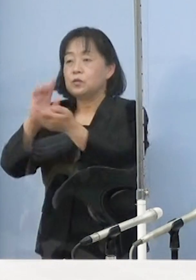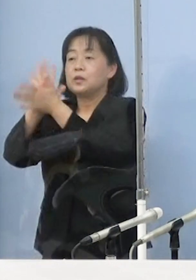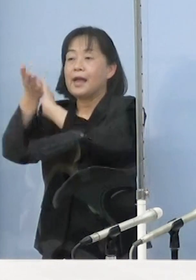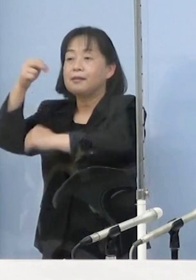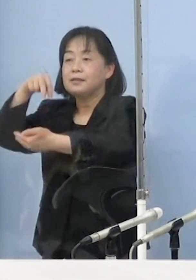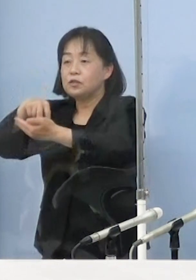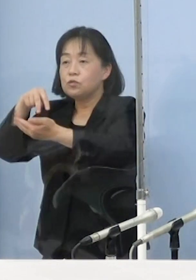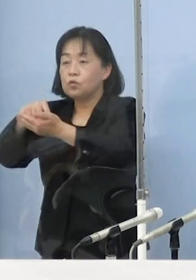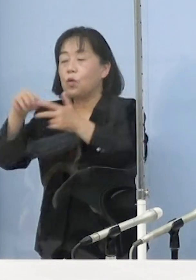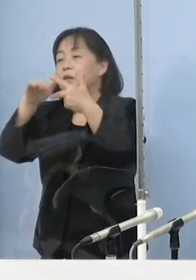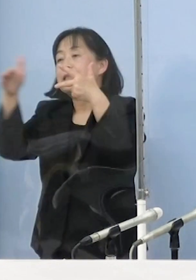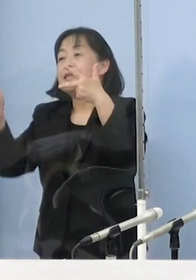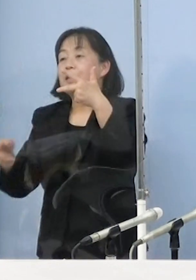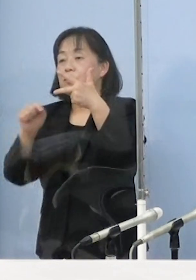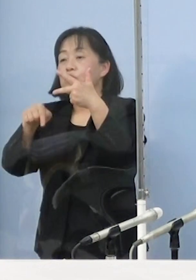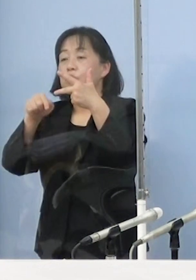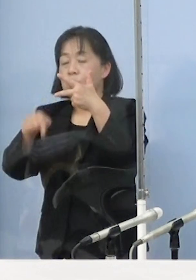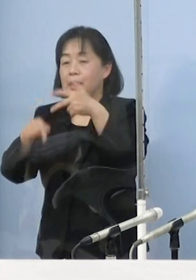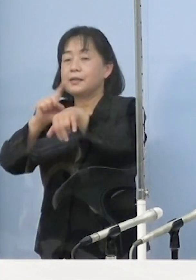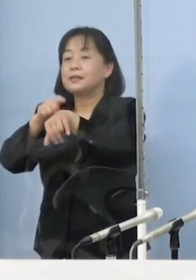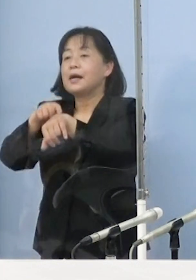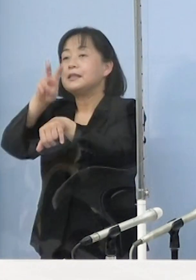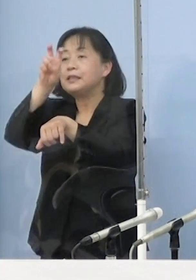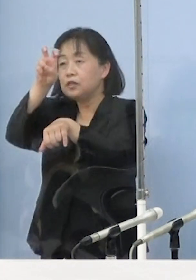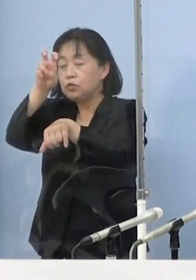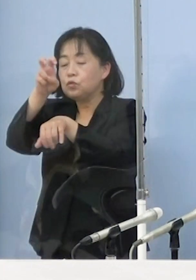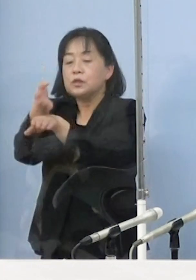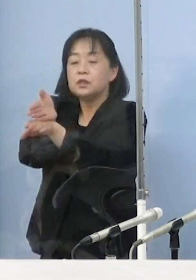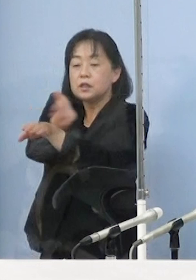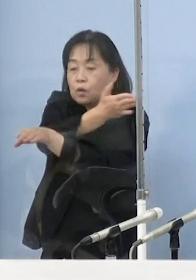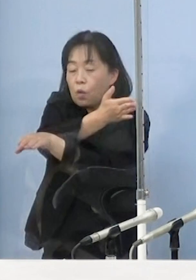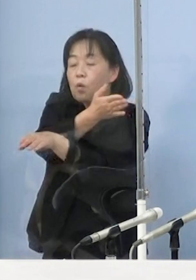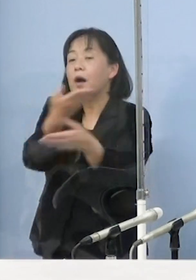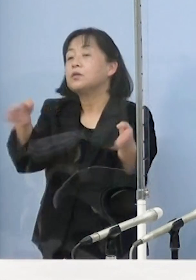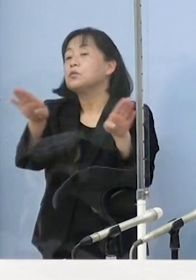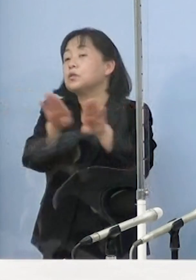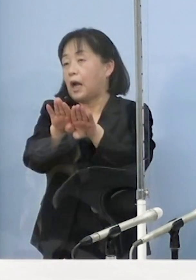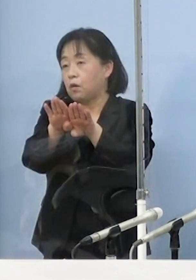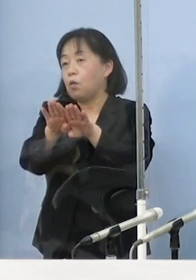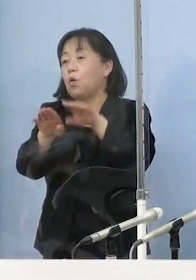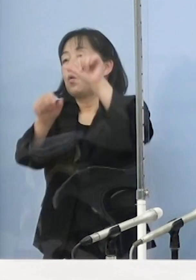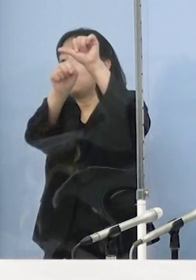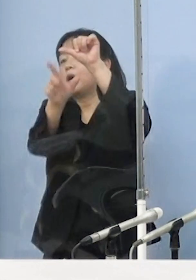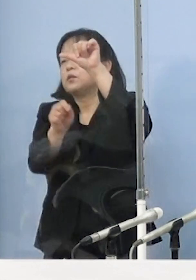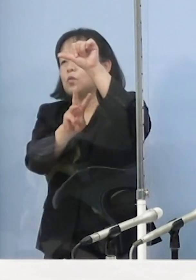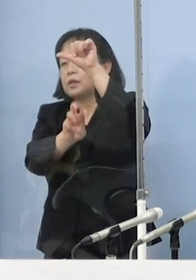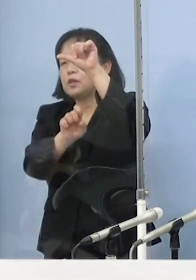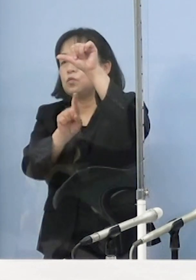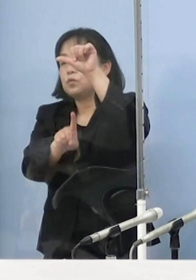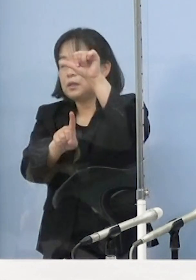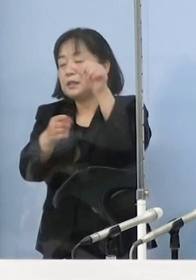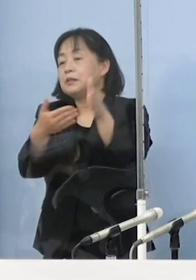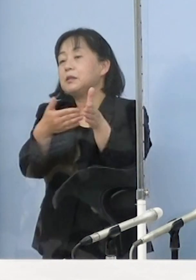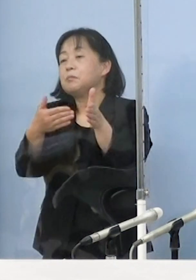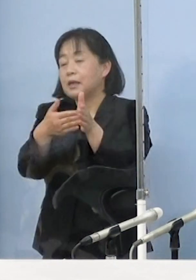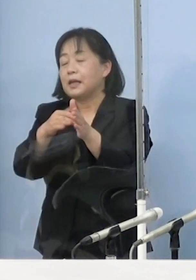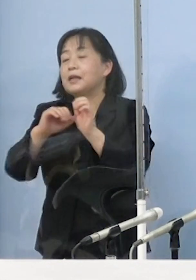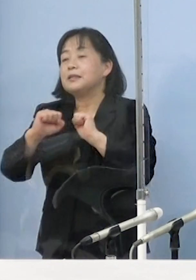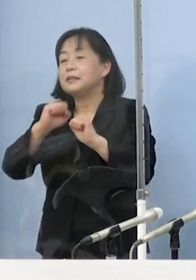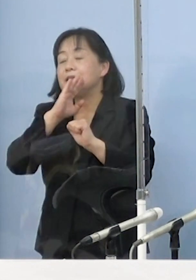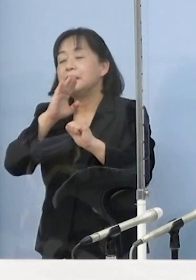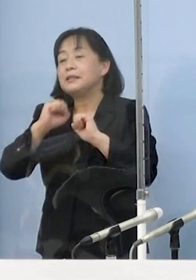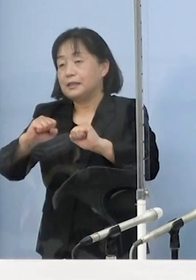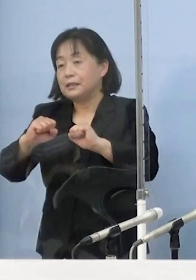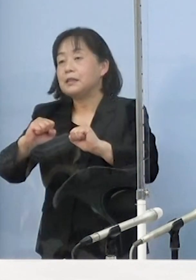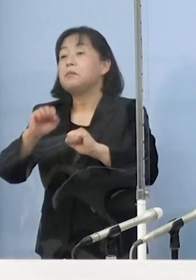ては20時以降の休館、これらを5月の31日まで実施しているところであります